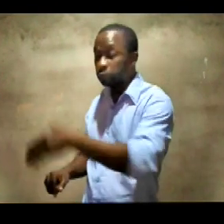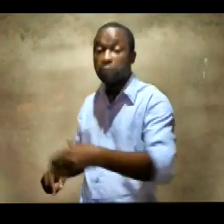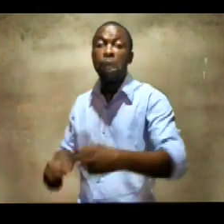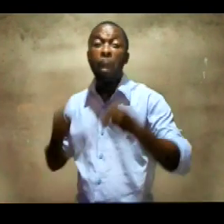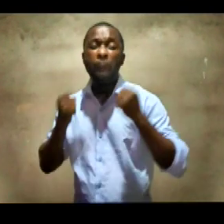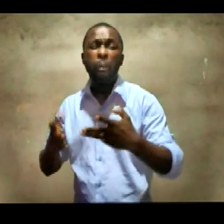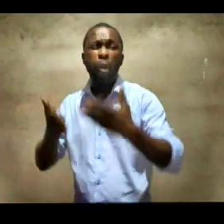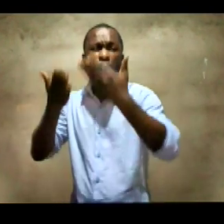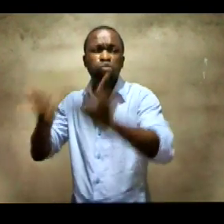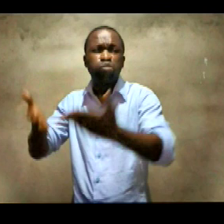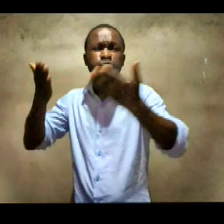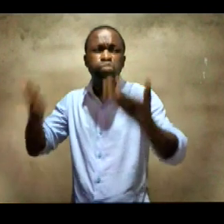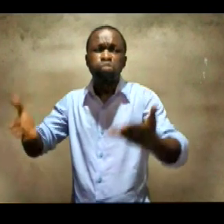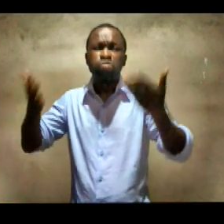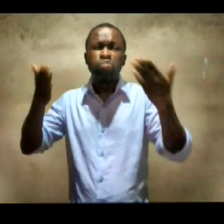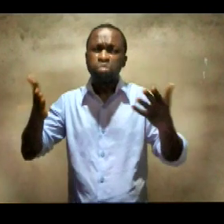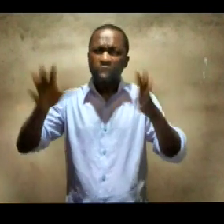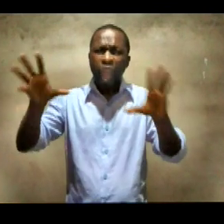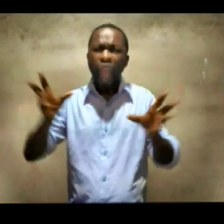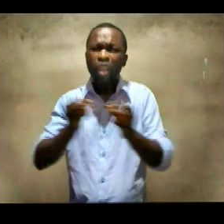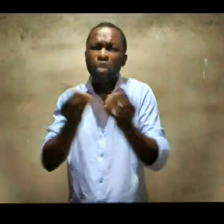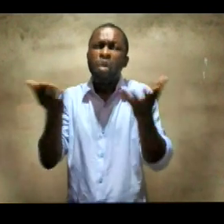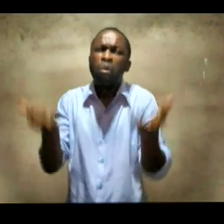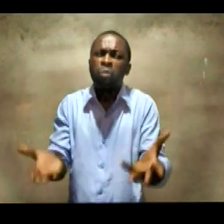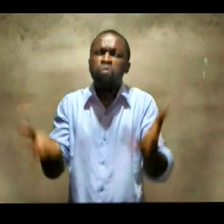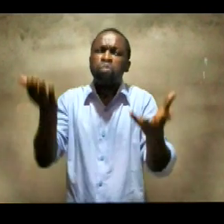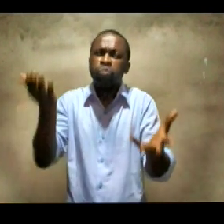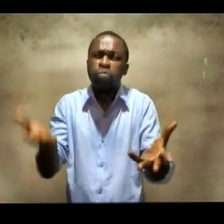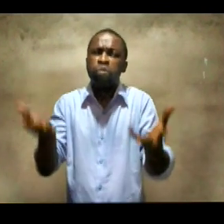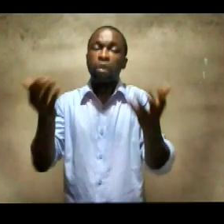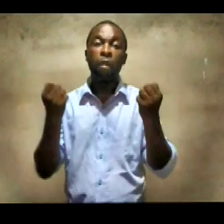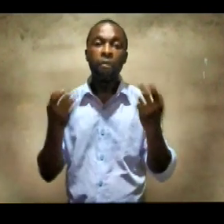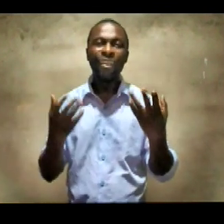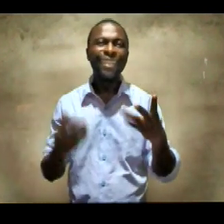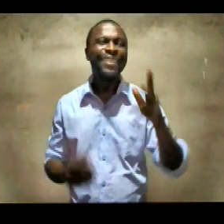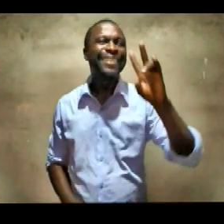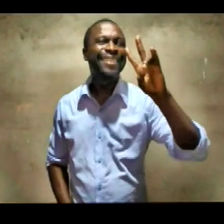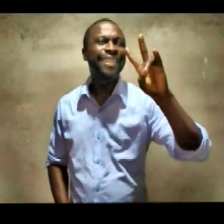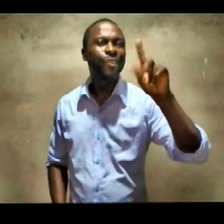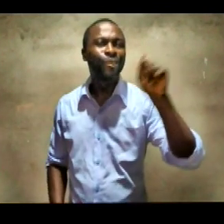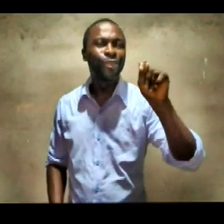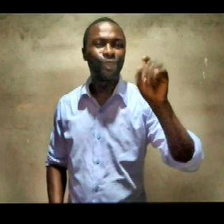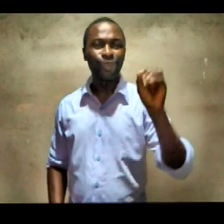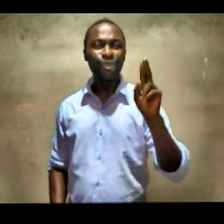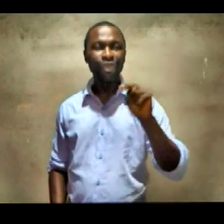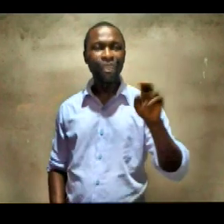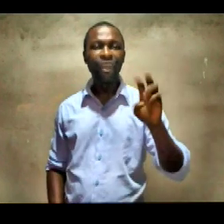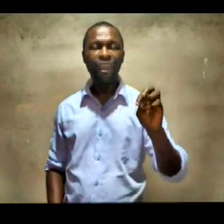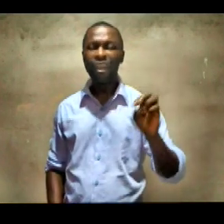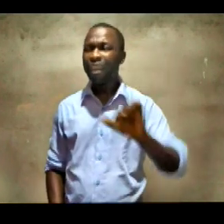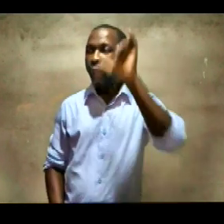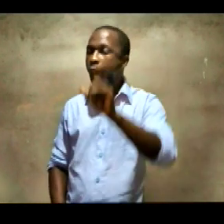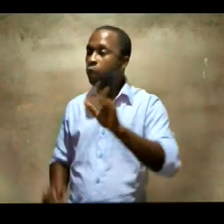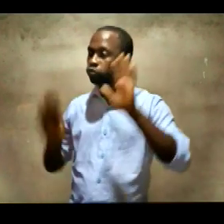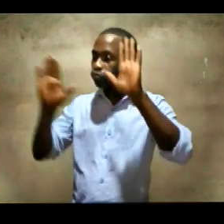représentant environ 7 tonnes de marchandises frauduleuses. Et c'est une prouesse accomplie, semblable à une autre réalisée il y a quelques jours